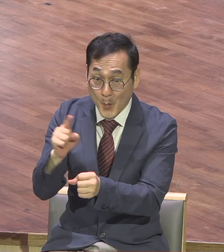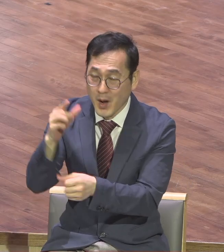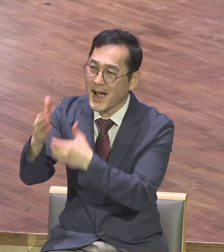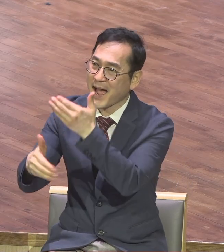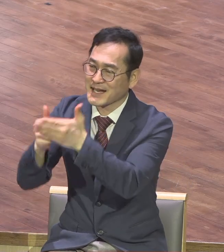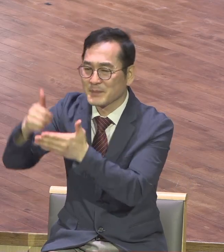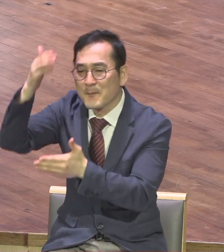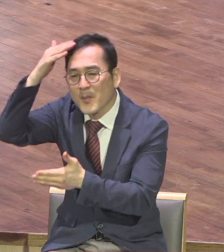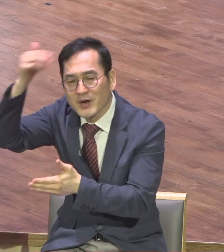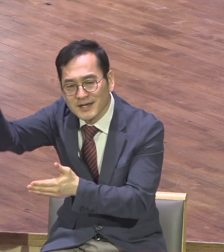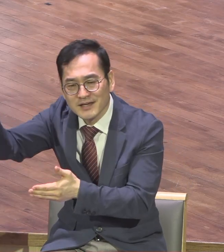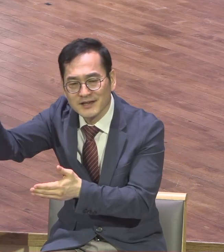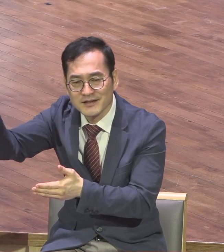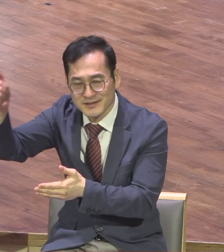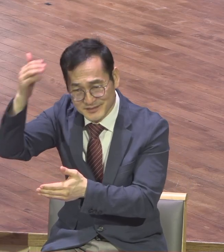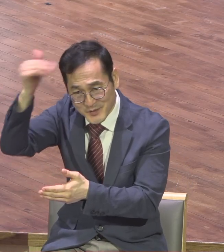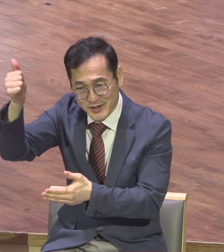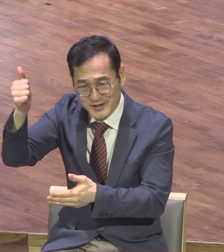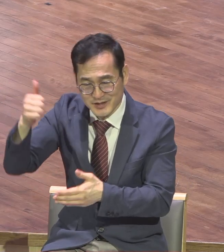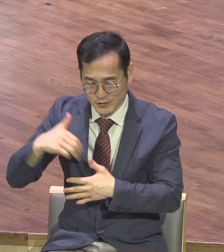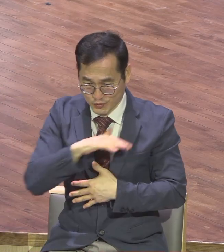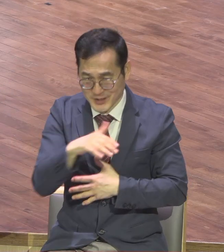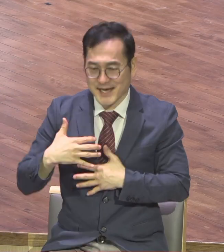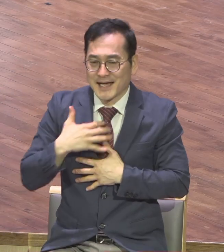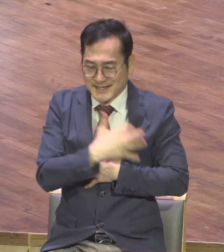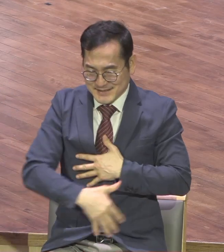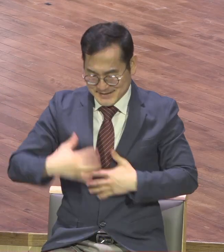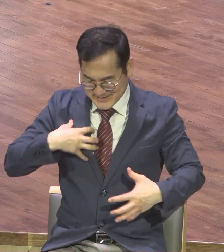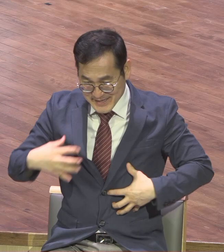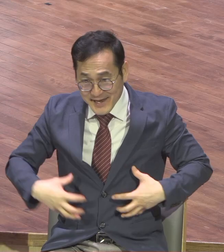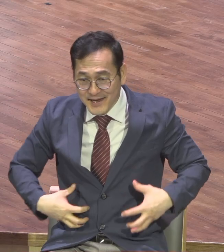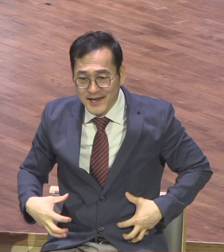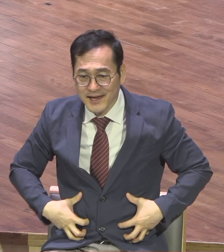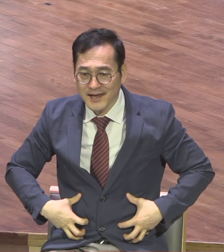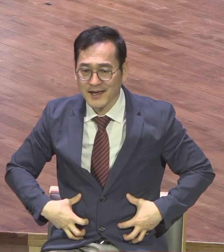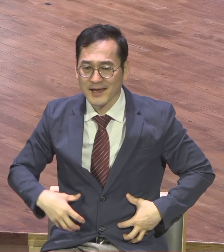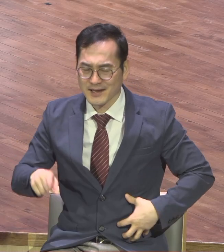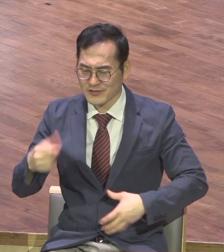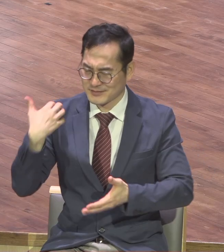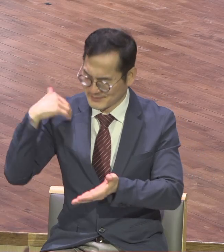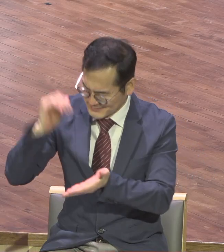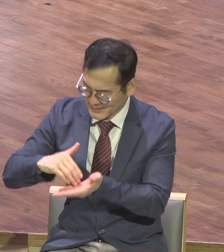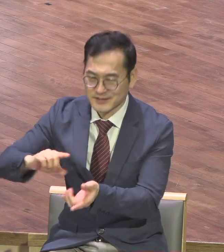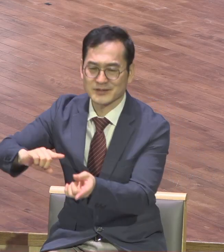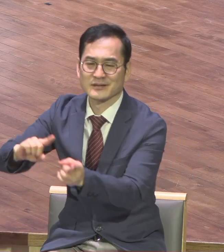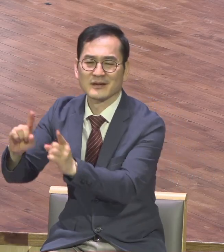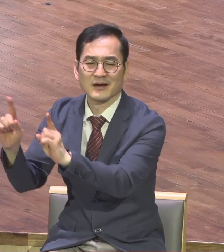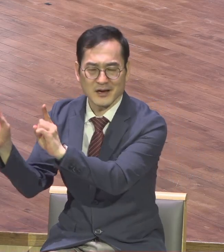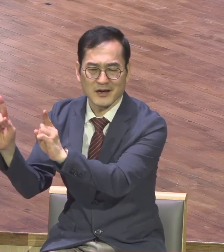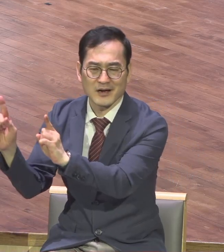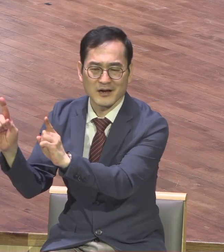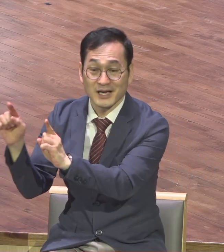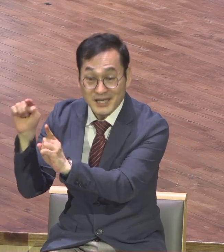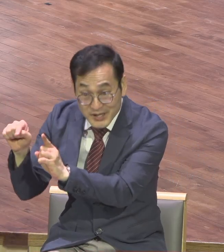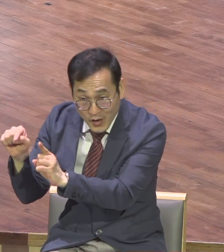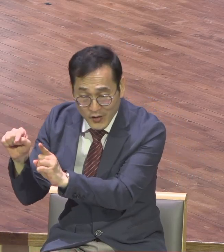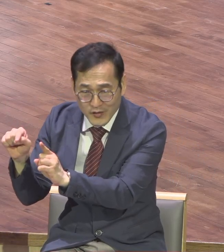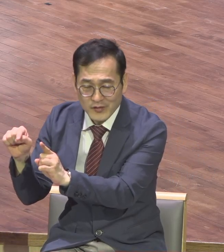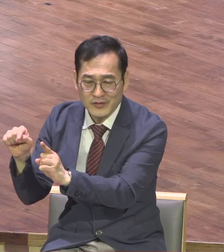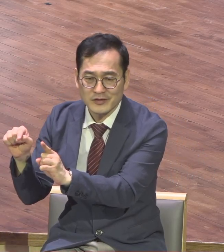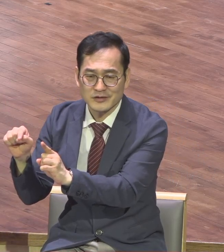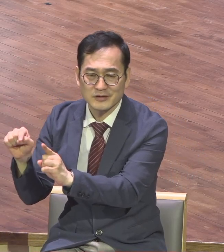예수 그리스도를 우리 개인과 가정과 이 교회와 사회에 다시 머리되게 하는